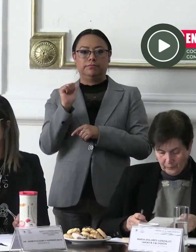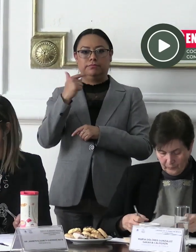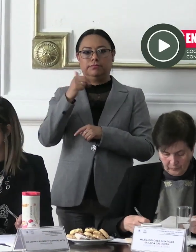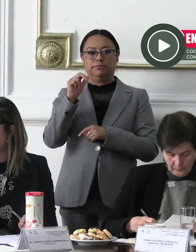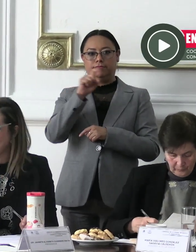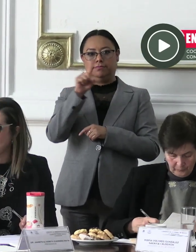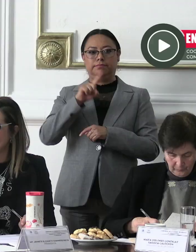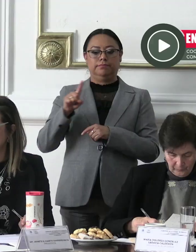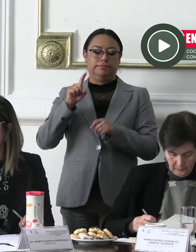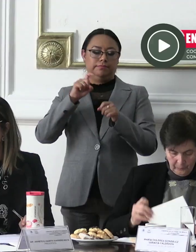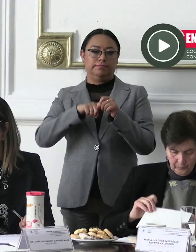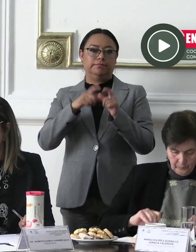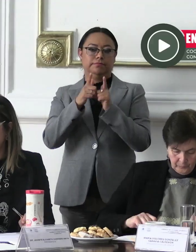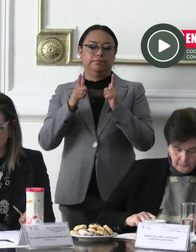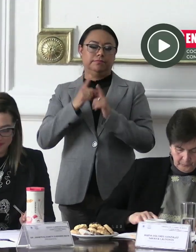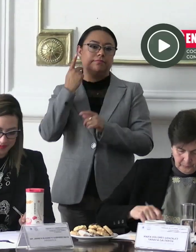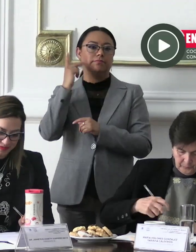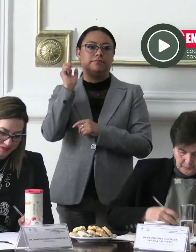Partido de Acción Nacional. Adelante.